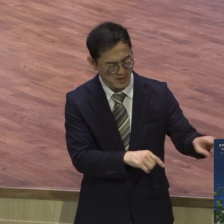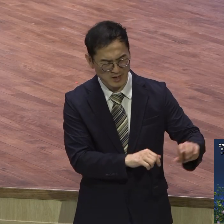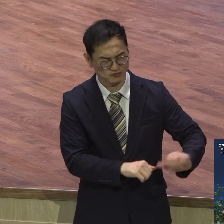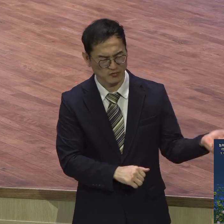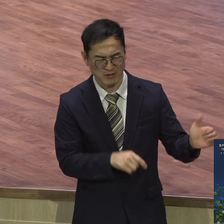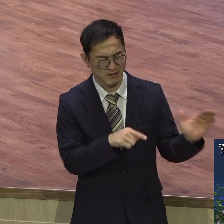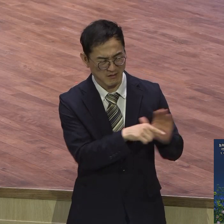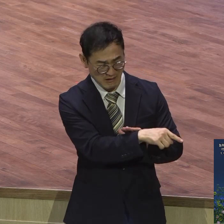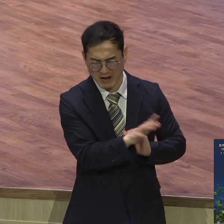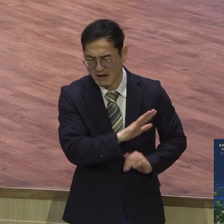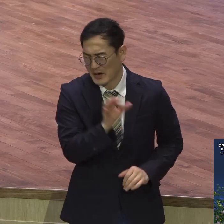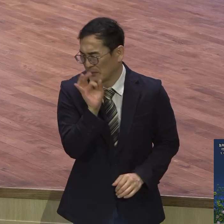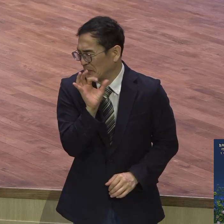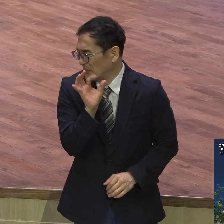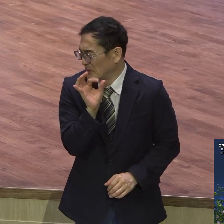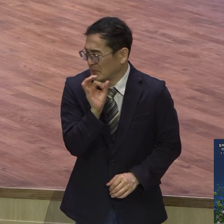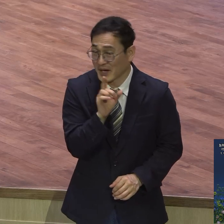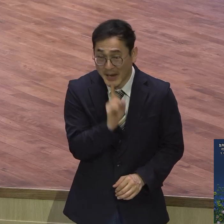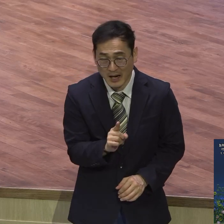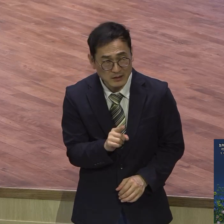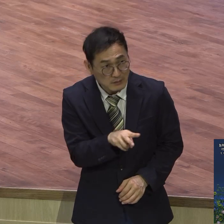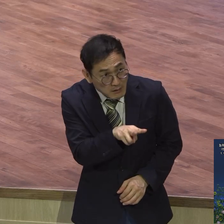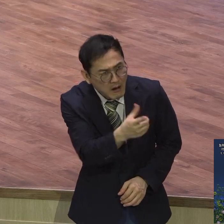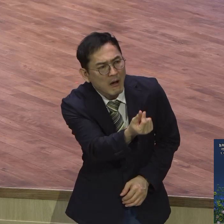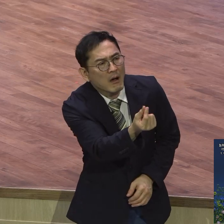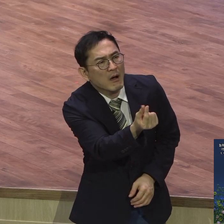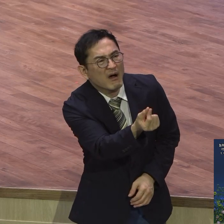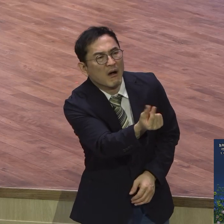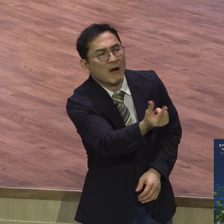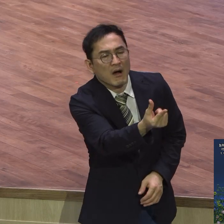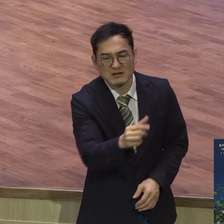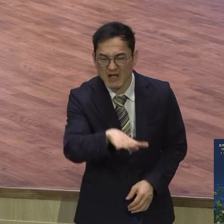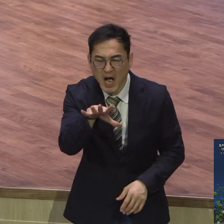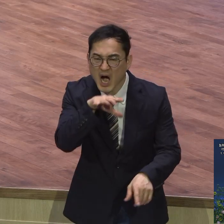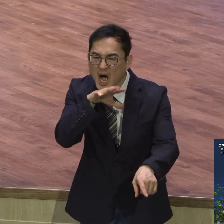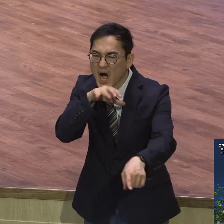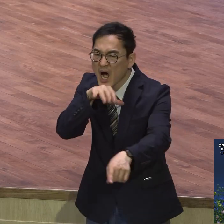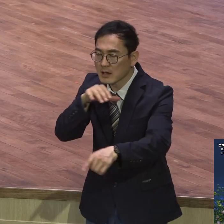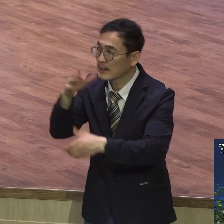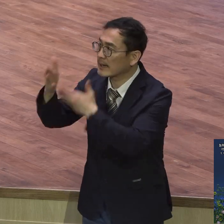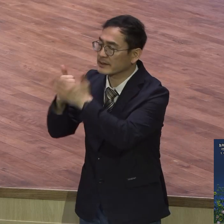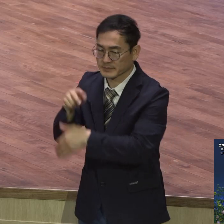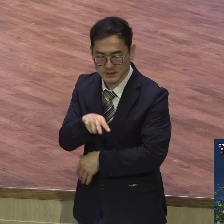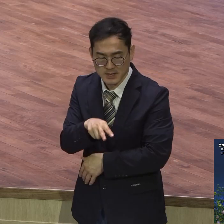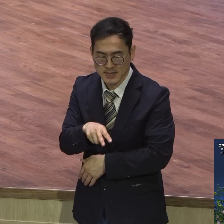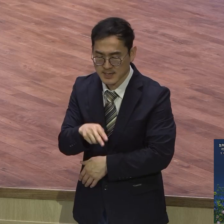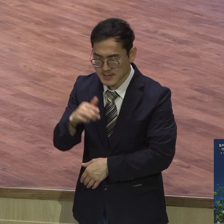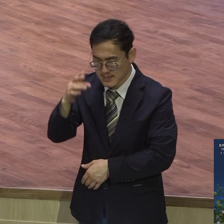막 쏟아내니까 하나님이 그냥 진노하십니다.